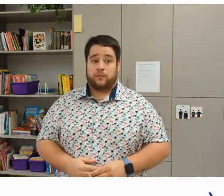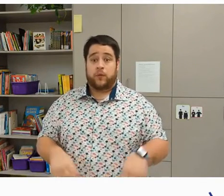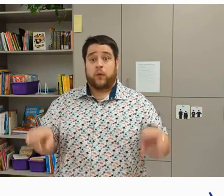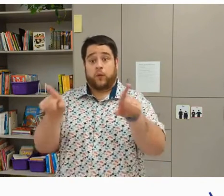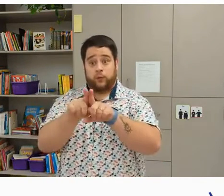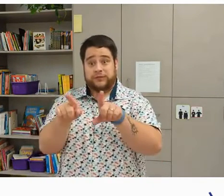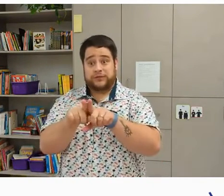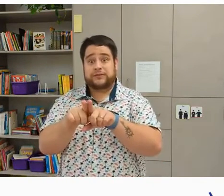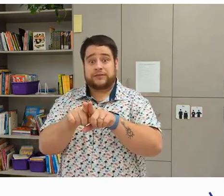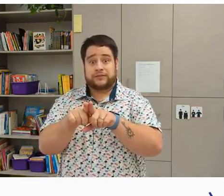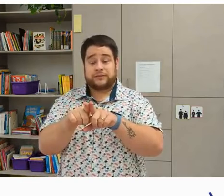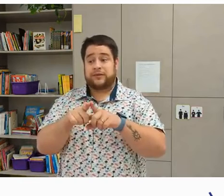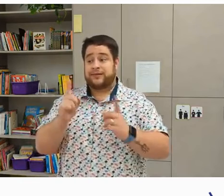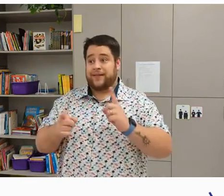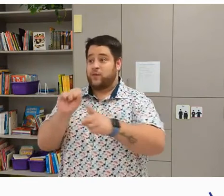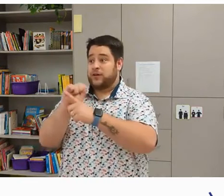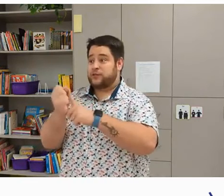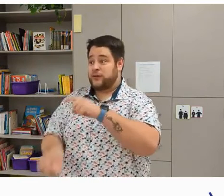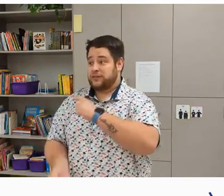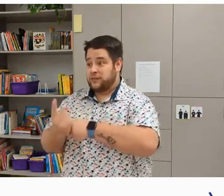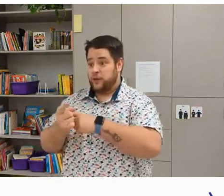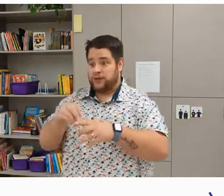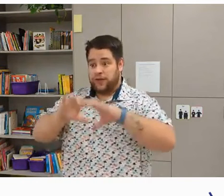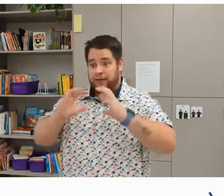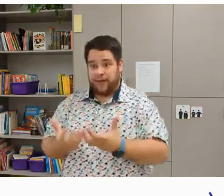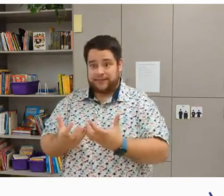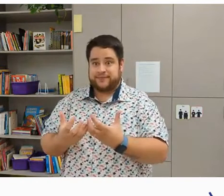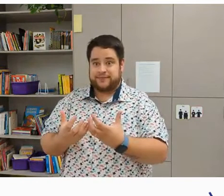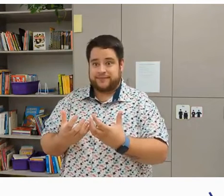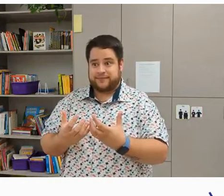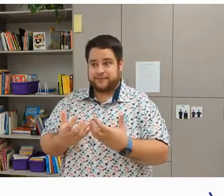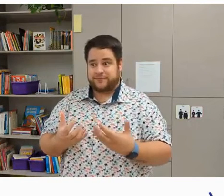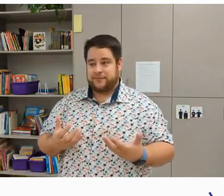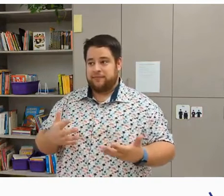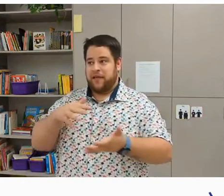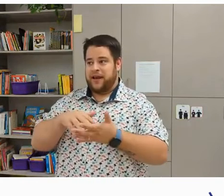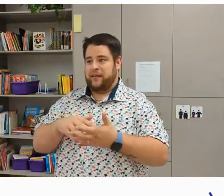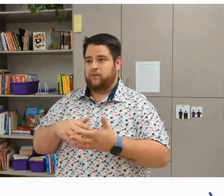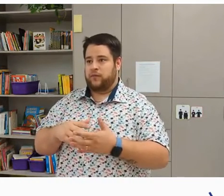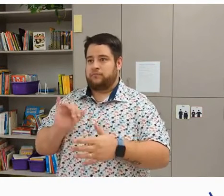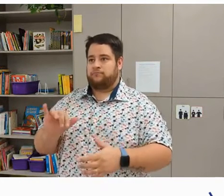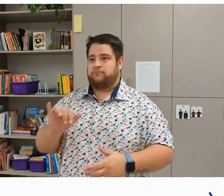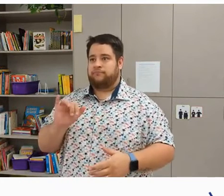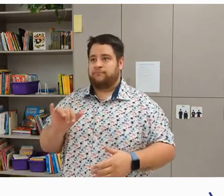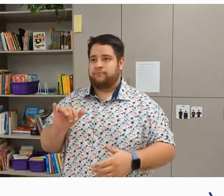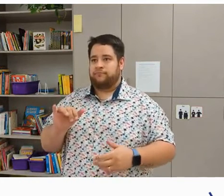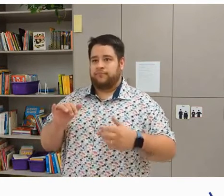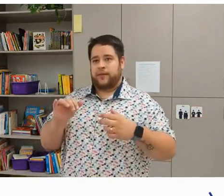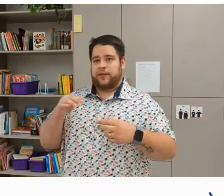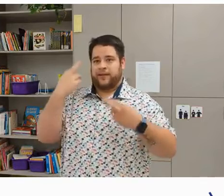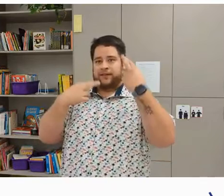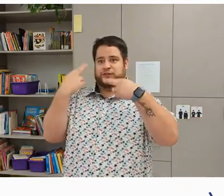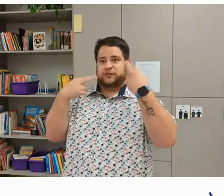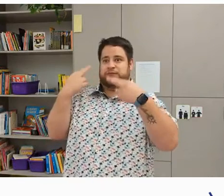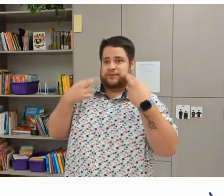élèves réalisent, ça leur fait réfléchir à la situation. Donc, on va y aller en parallèle dans le